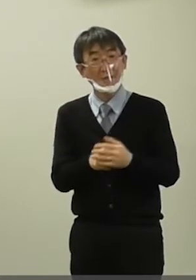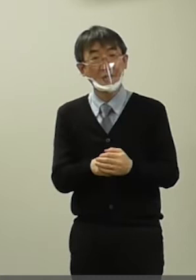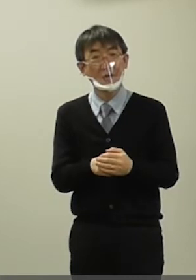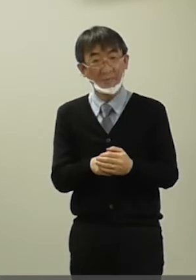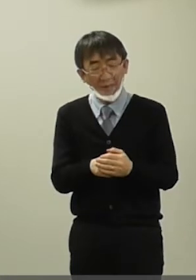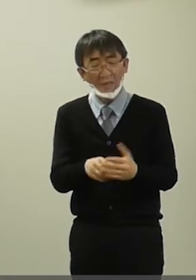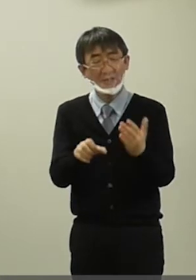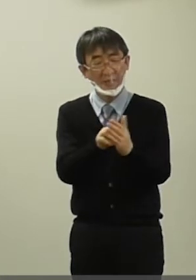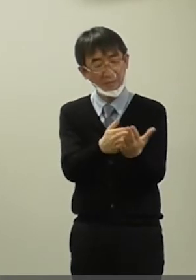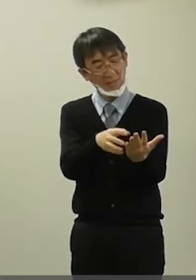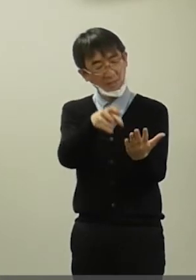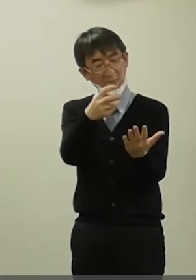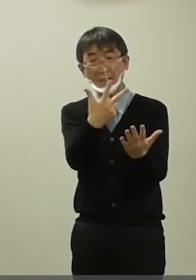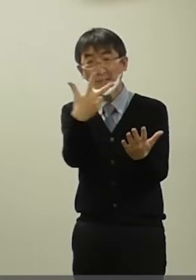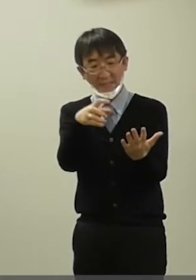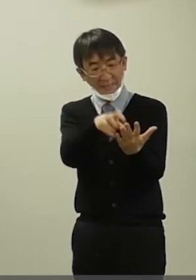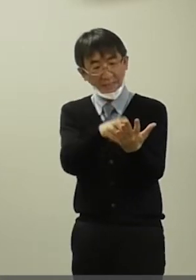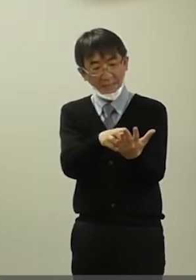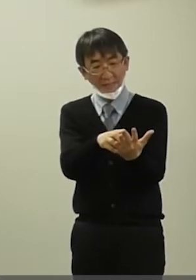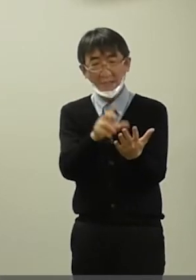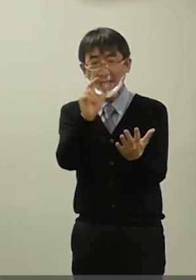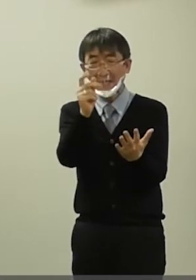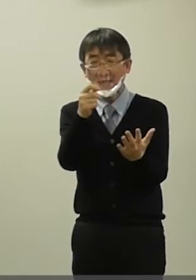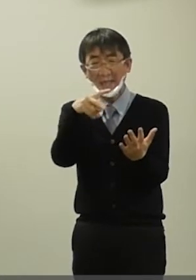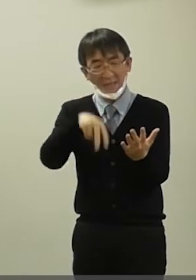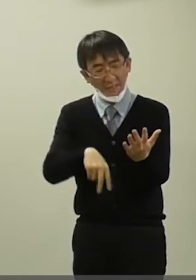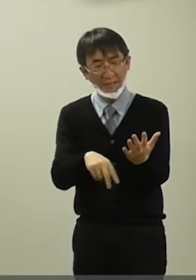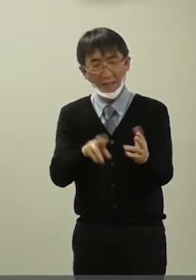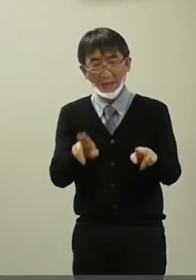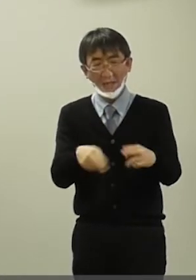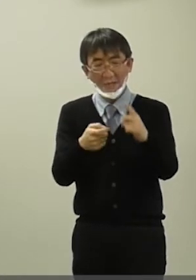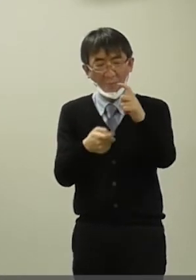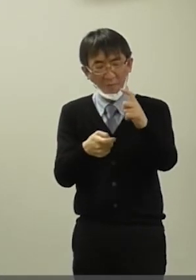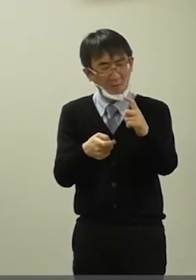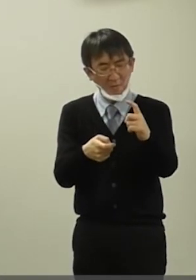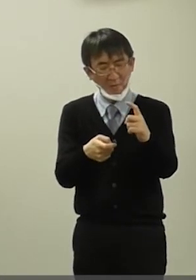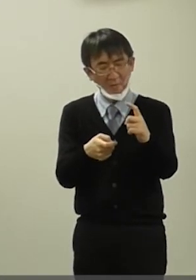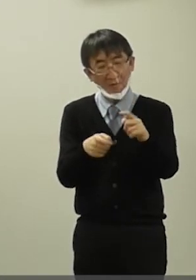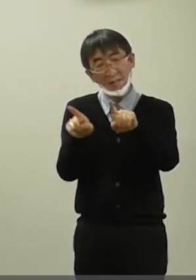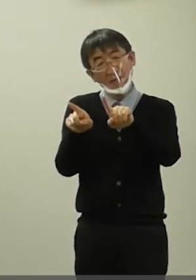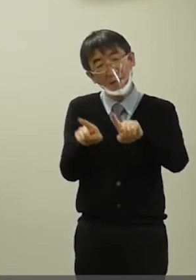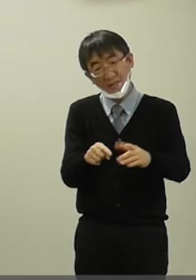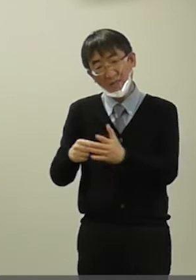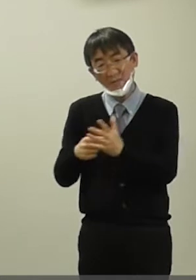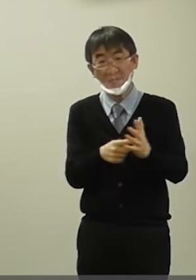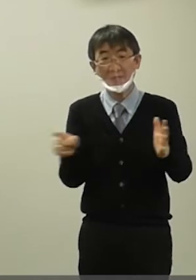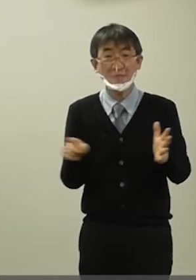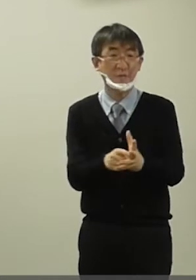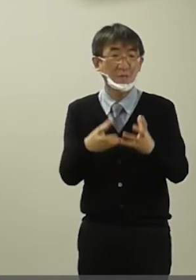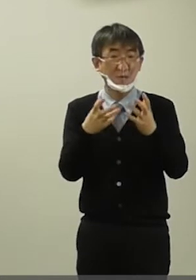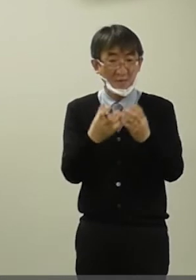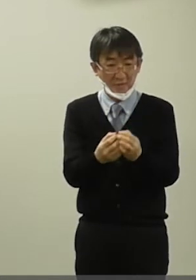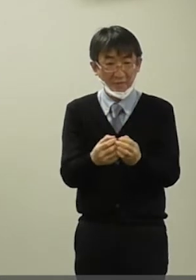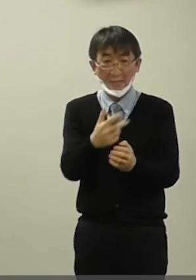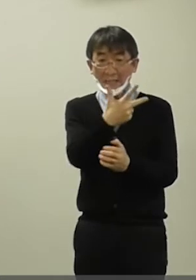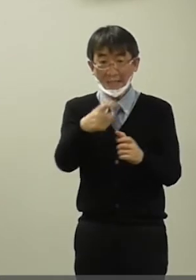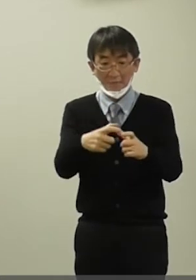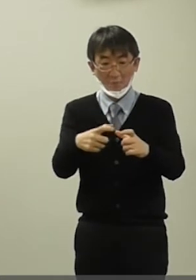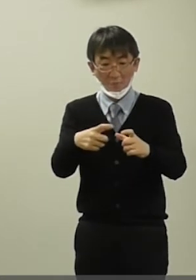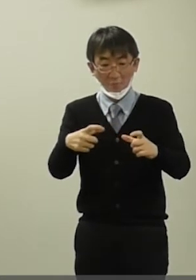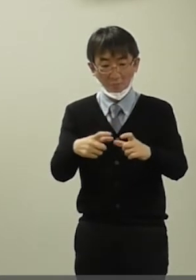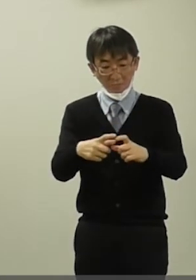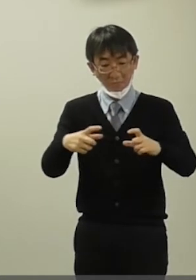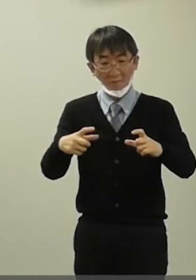カタカナいやもう用語での状況でいただけたらというグループが出来ました文字の大きさであると思う